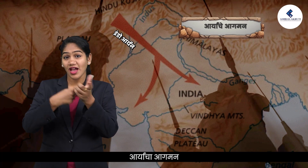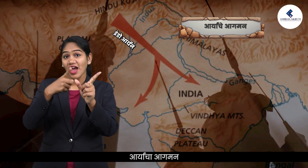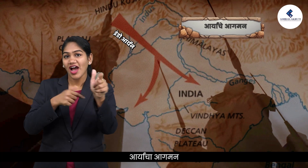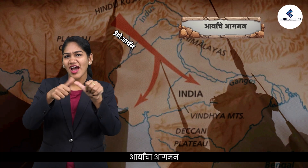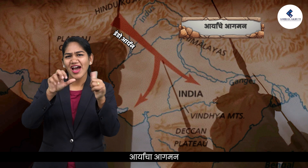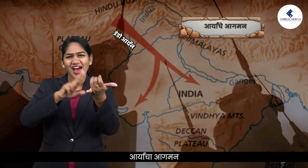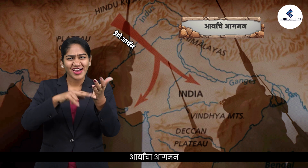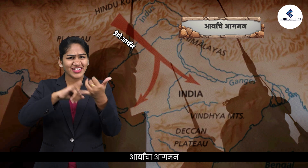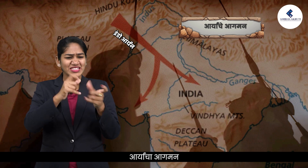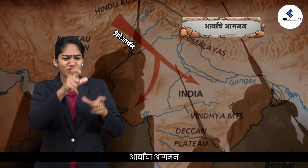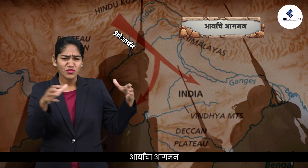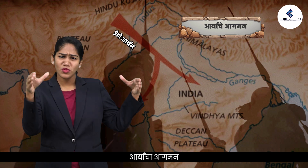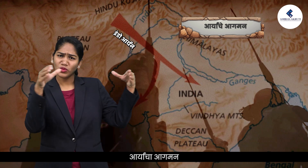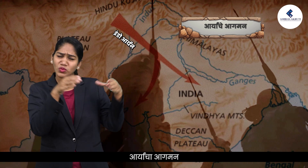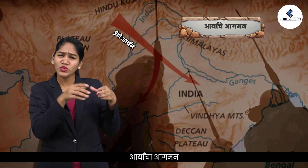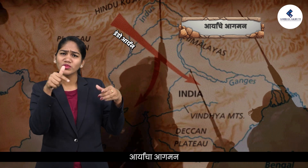आर्यांचा आगमन.